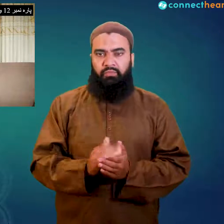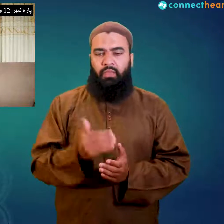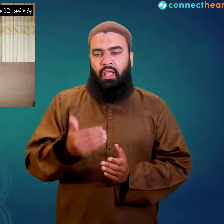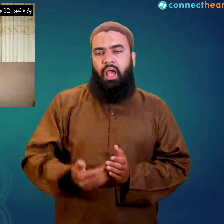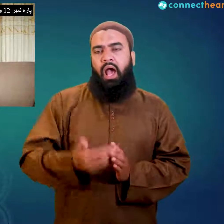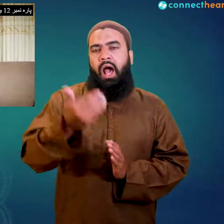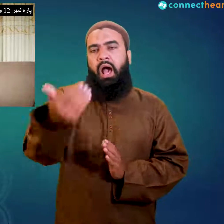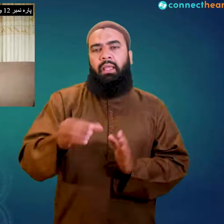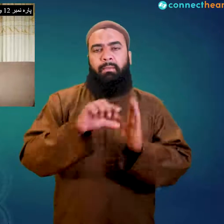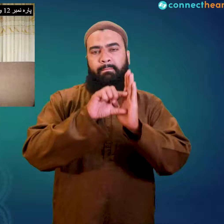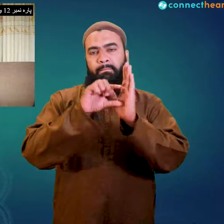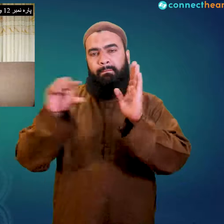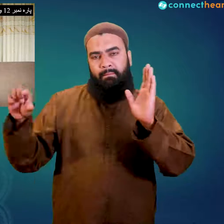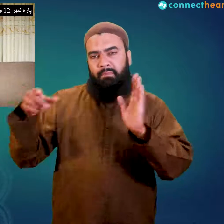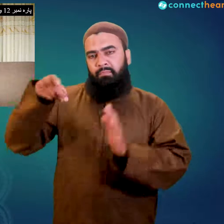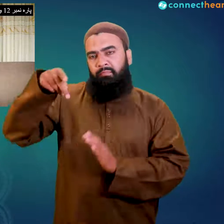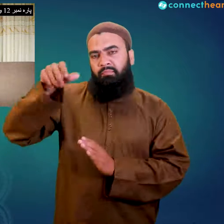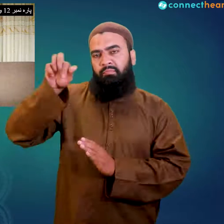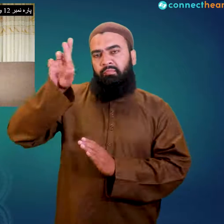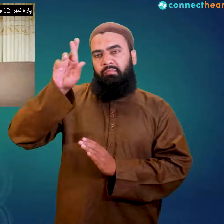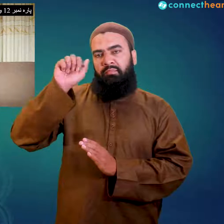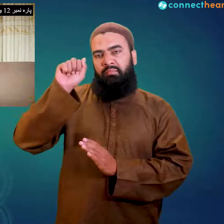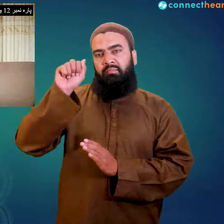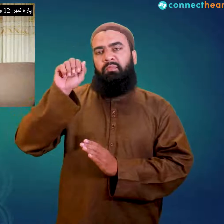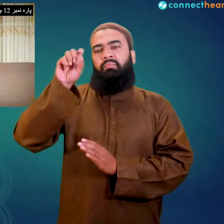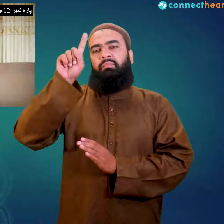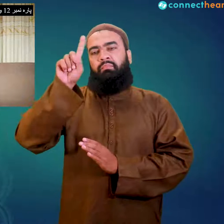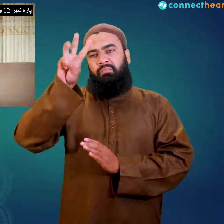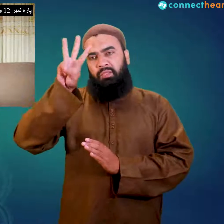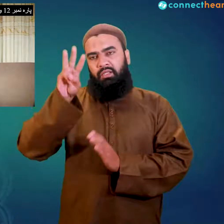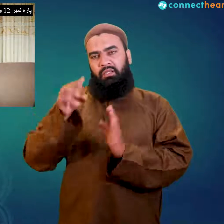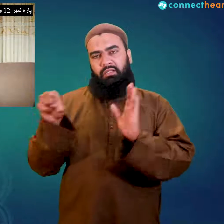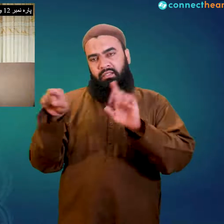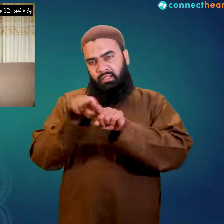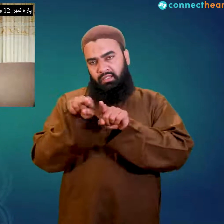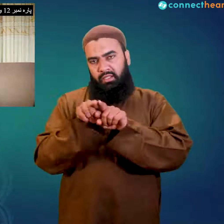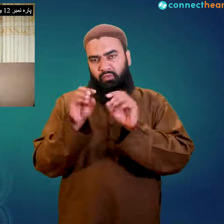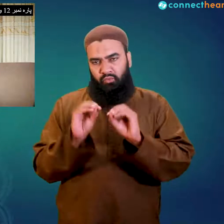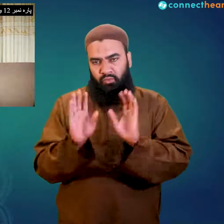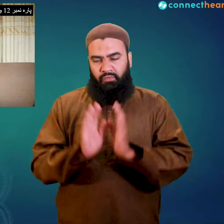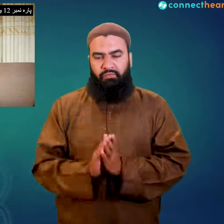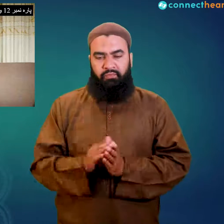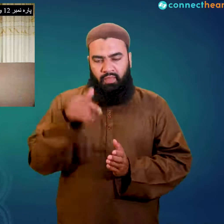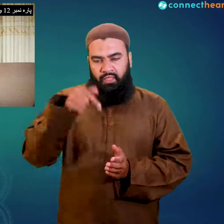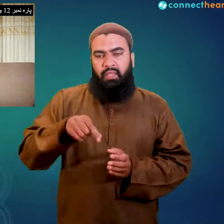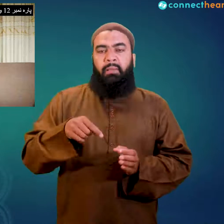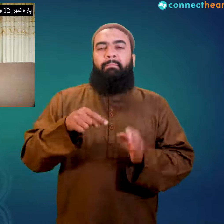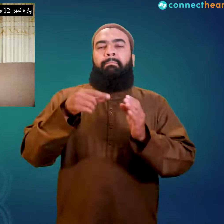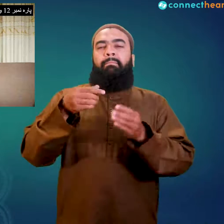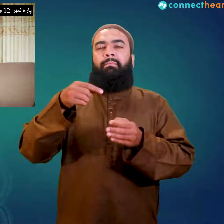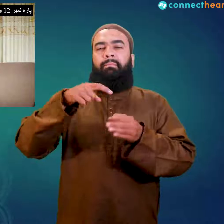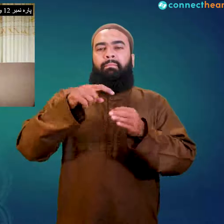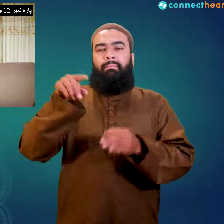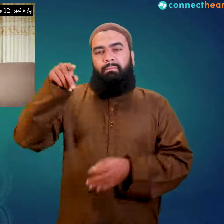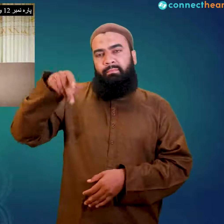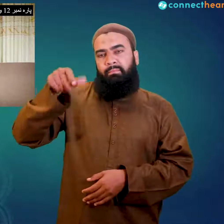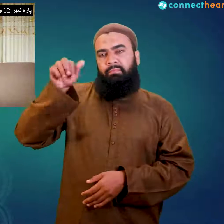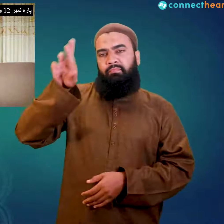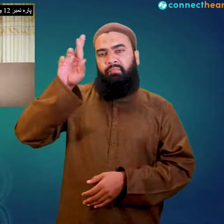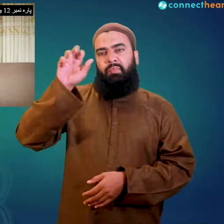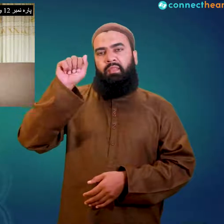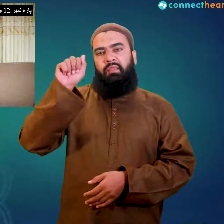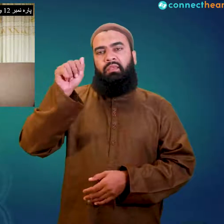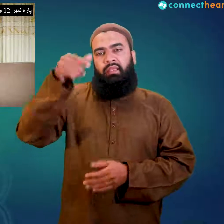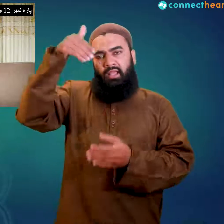پہ مکمل ہو رہی ہے۔ اس پارہ میں کل 16 رکوع ہیں۔ آیت نمبر 6 سے پارے